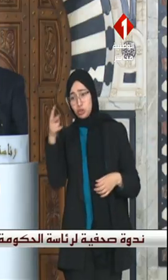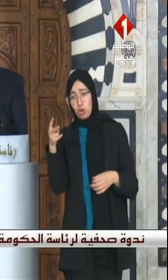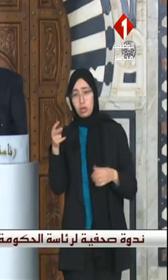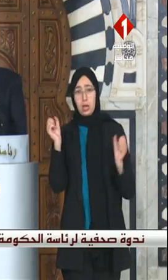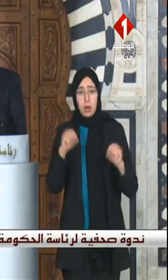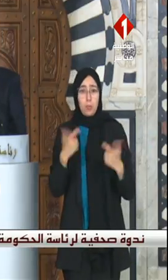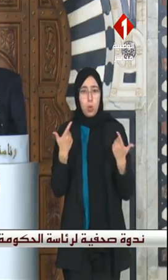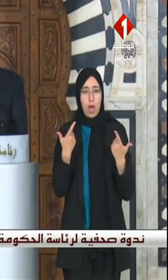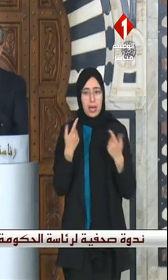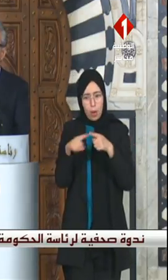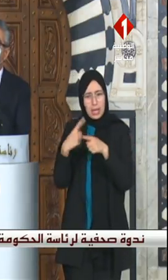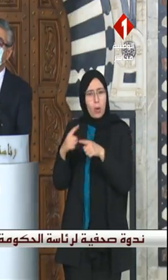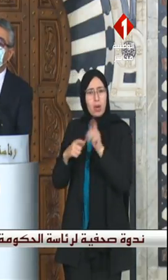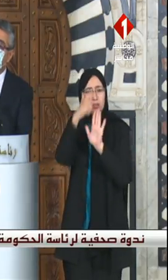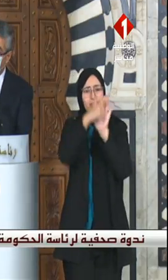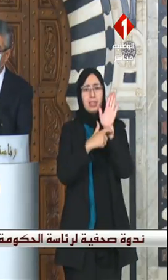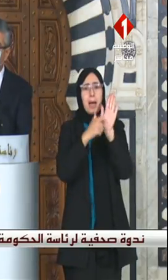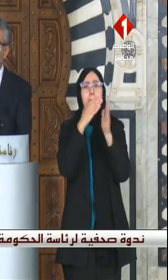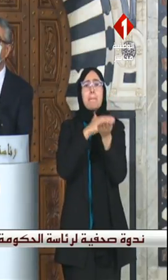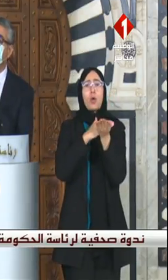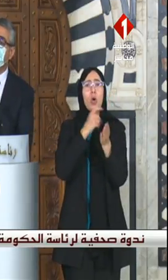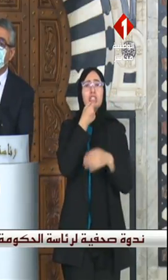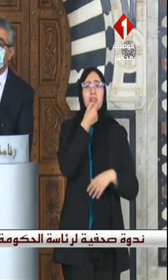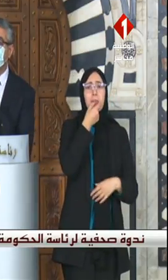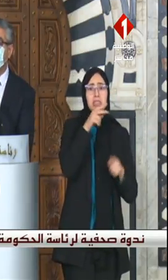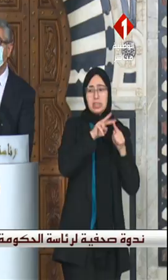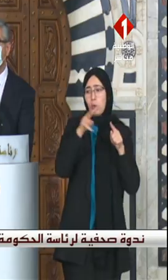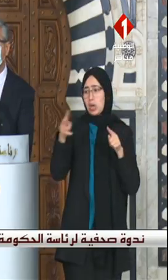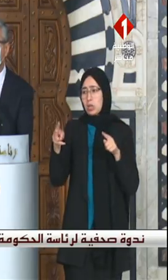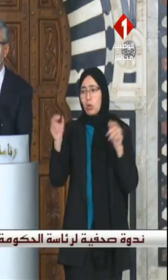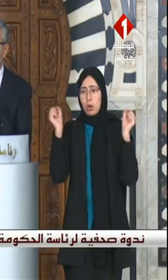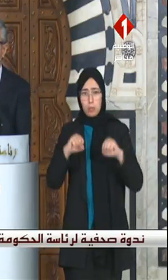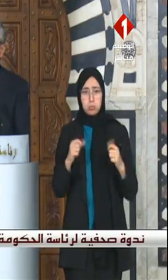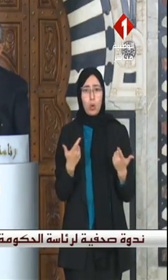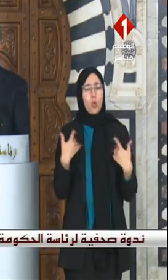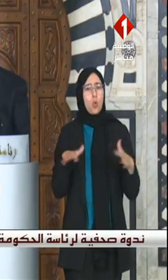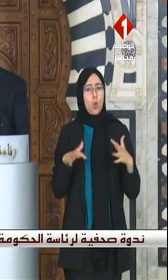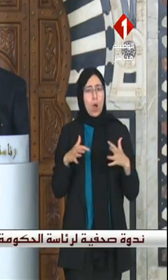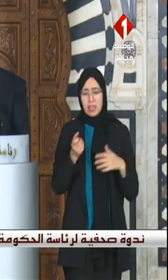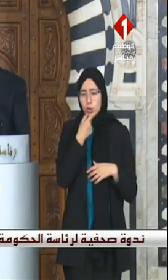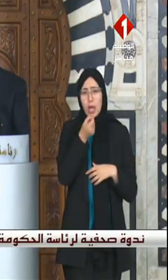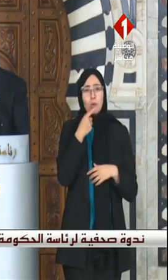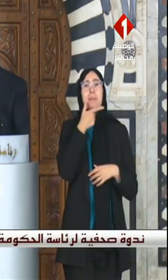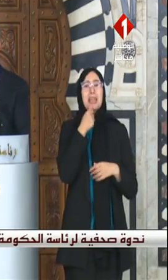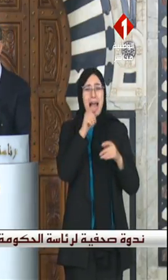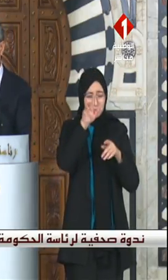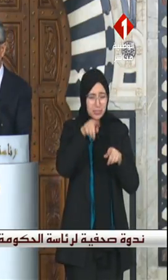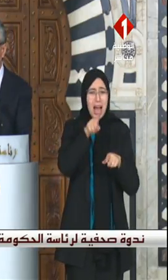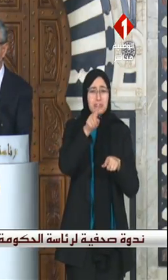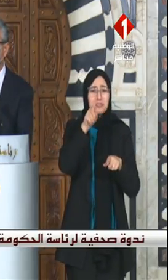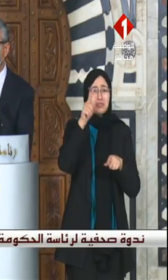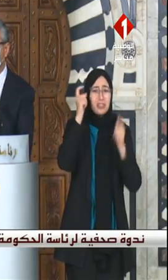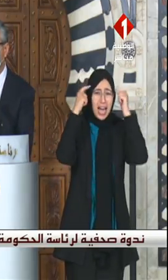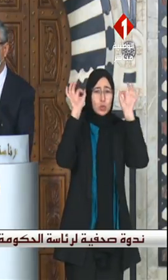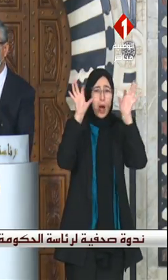من تجاري، ويستعمل باراسيتامول هو بيدو تحت مسمى آخر، ونجم ياخذ دوزة أكثر من اللي ينزمو. هنا